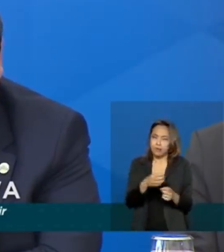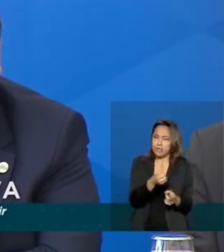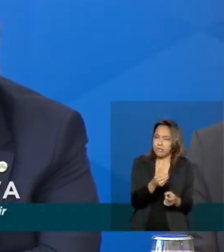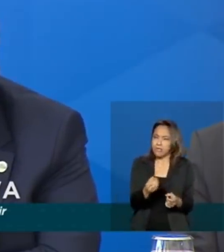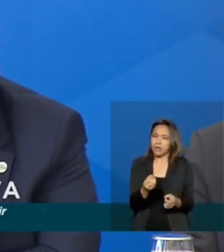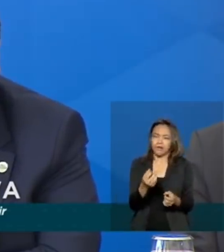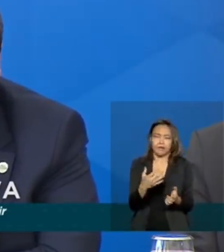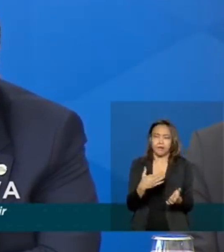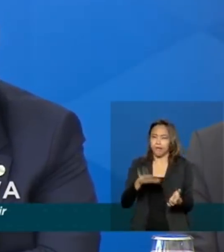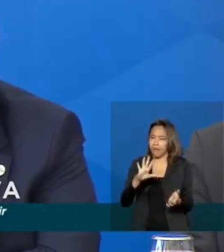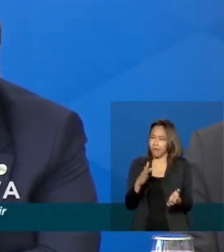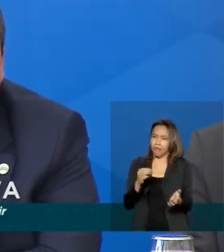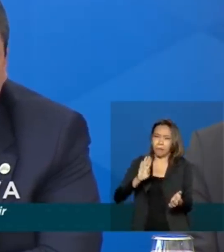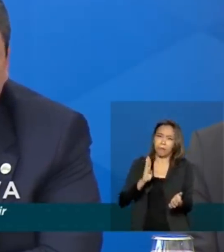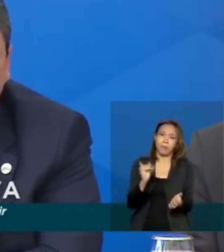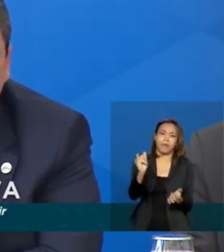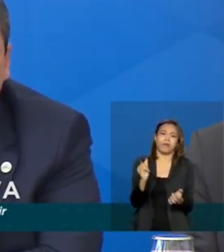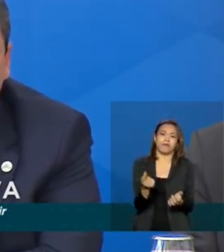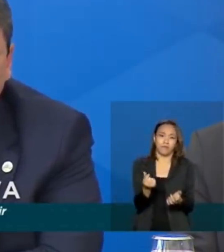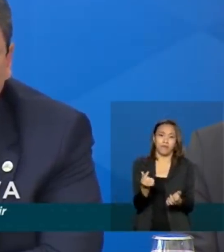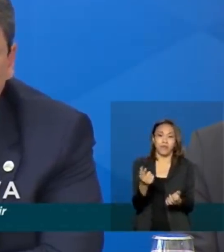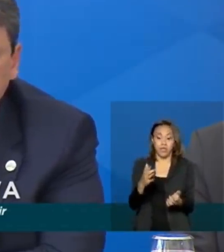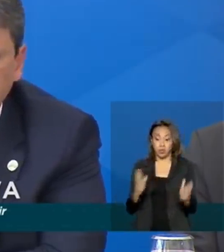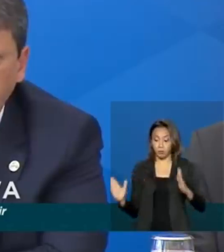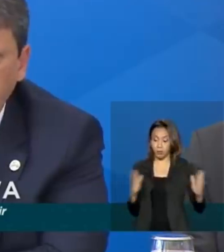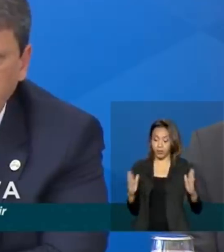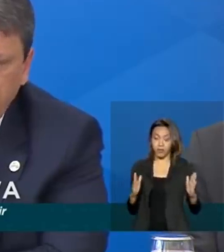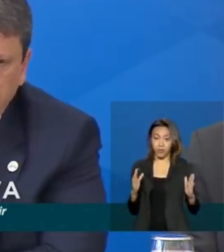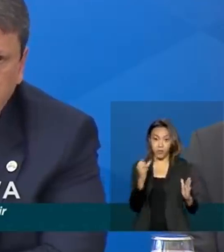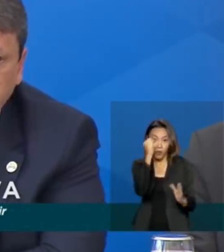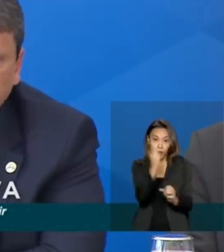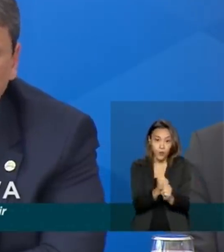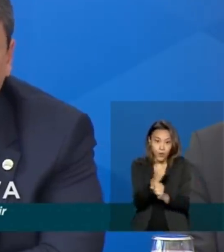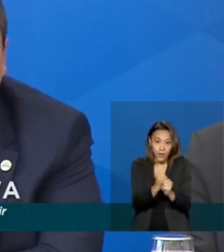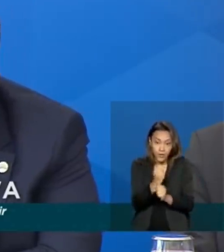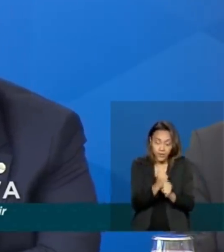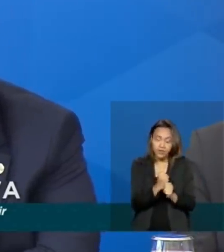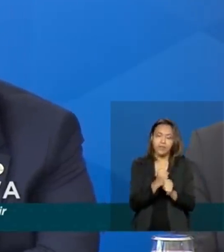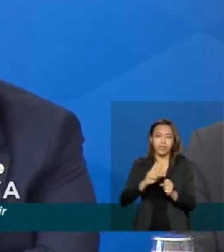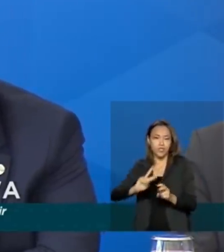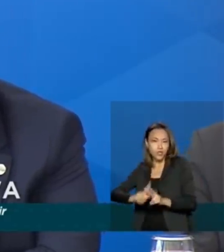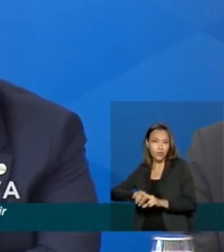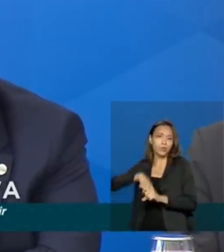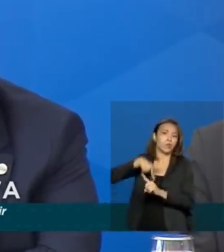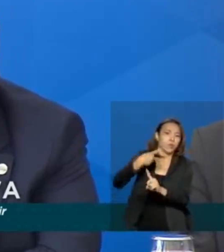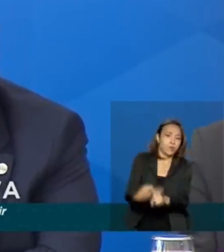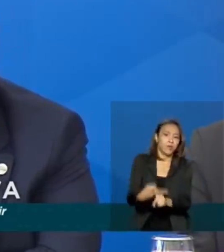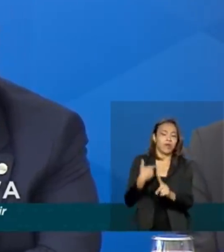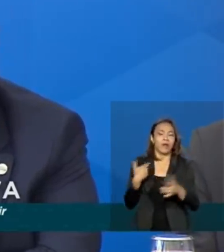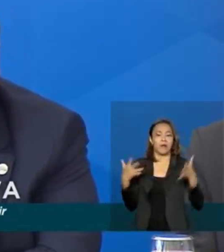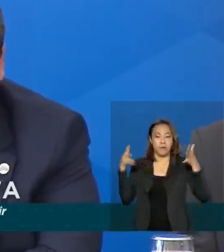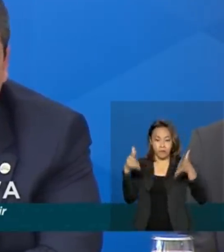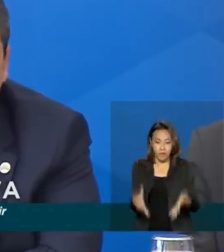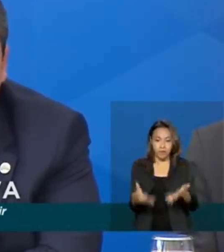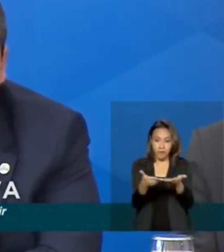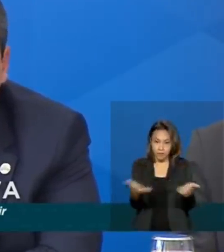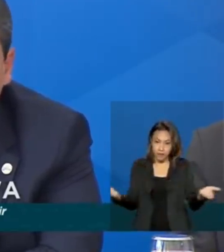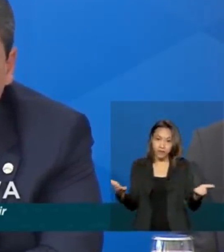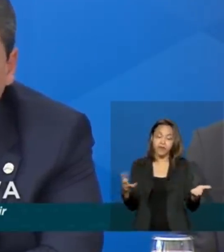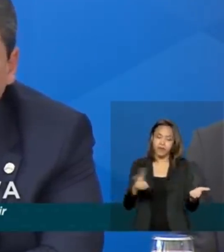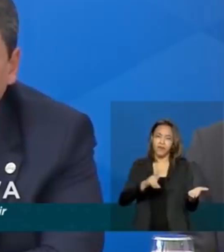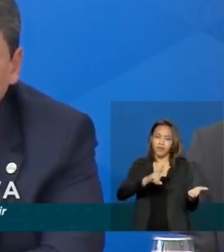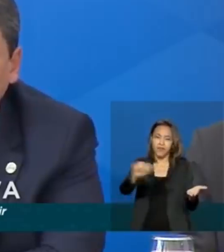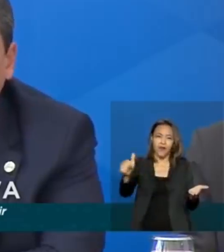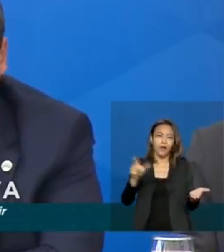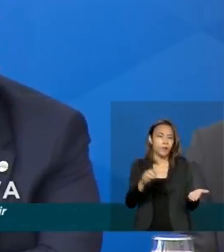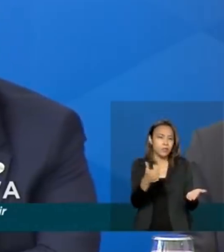e o efeito disso nos próximos 8 anos é a gente duplicar a participação no modo ferroviário na matriz. A gente deve sair dos